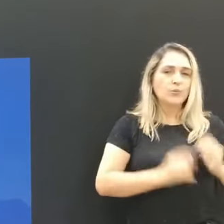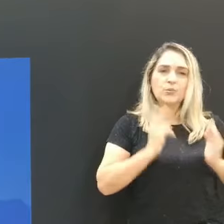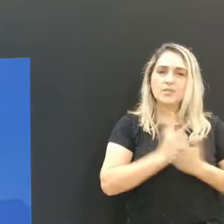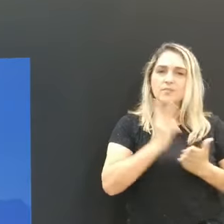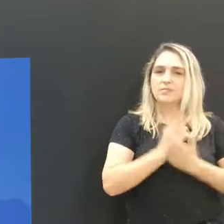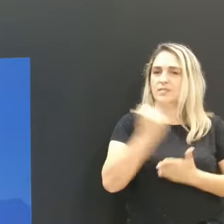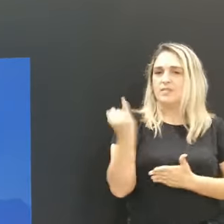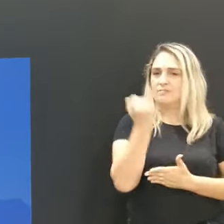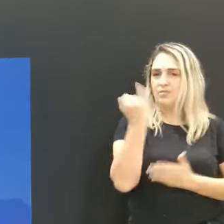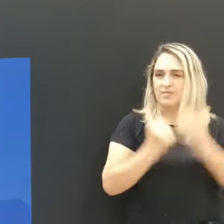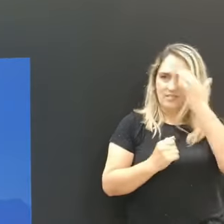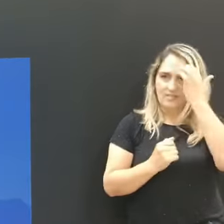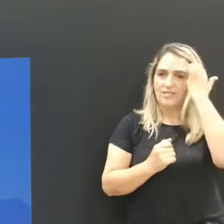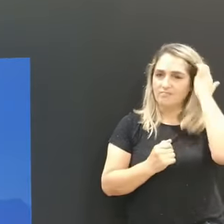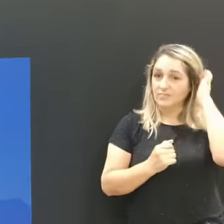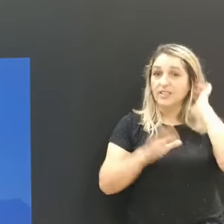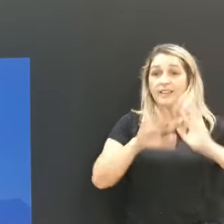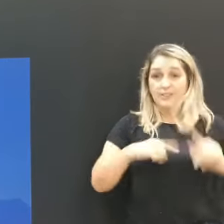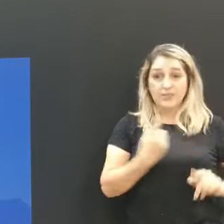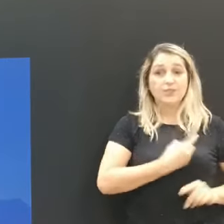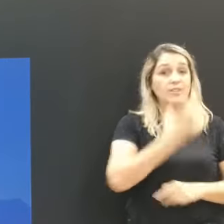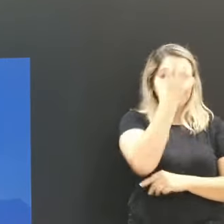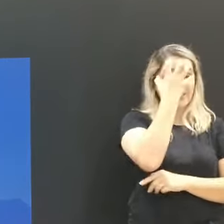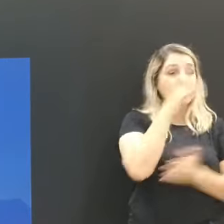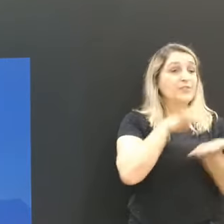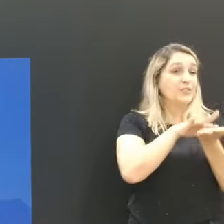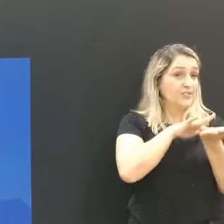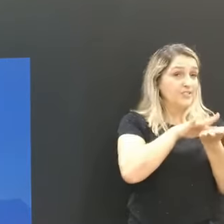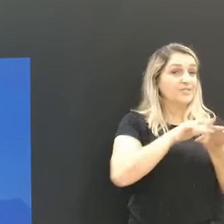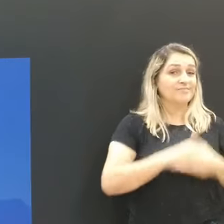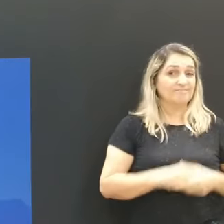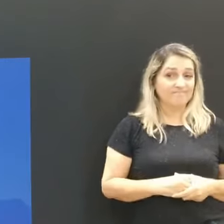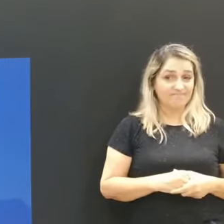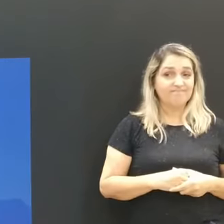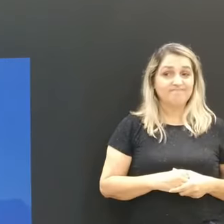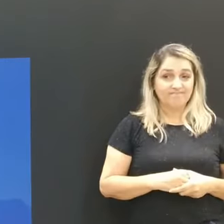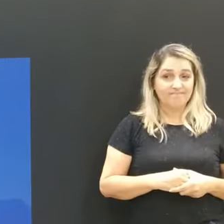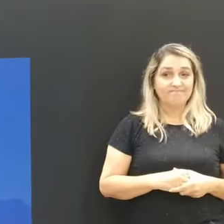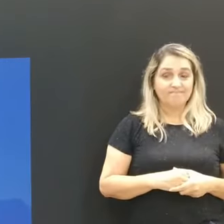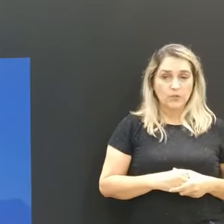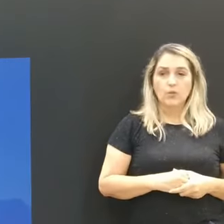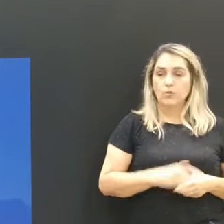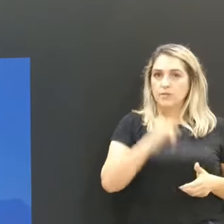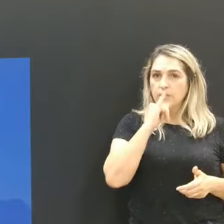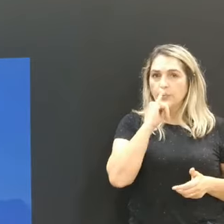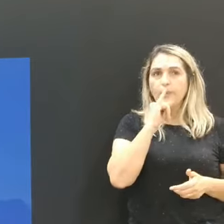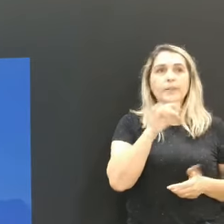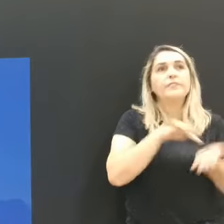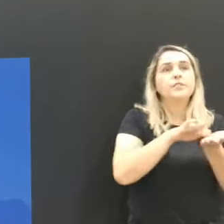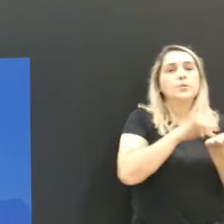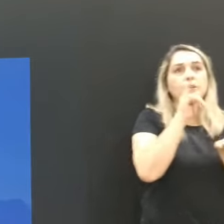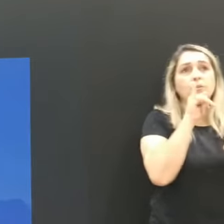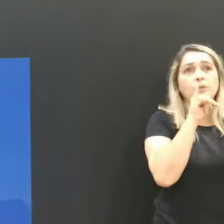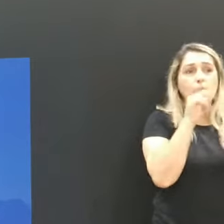simples, humilde, quebrantado diante do Senhor. Tá? Precisamos tomar cuidado com essas máscaras do fingimento que nós usamos.